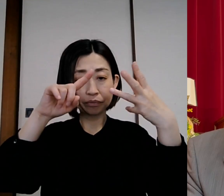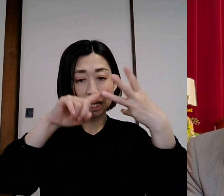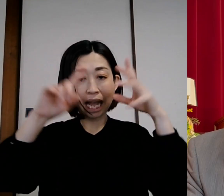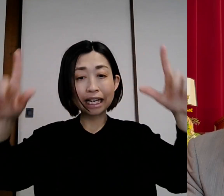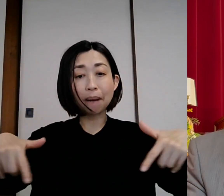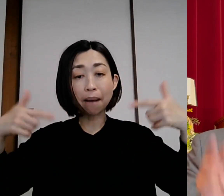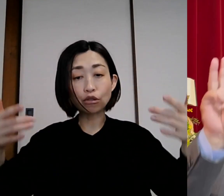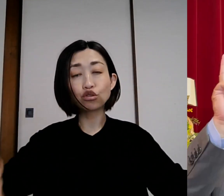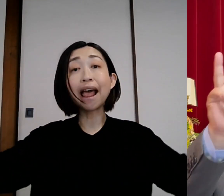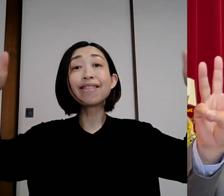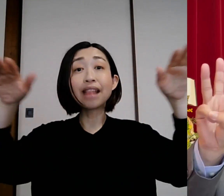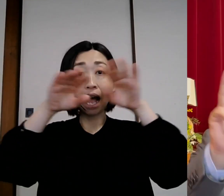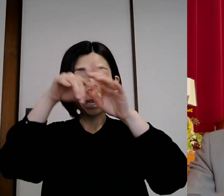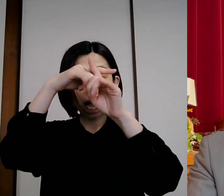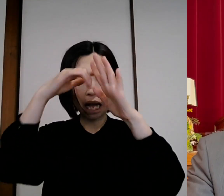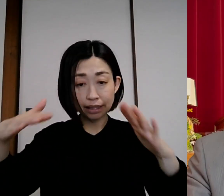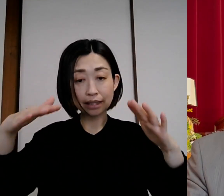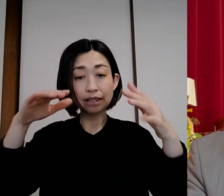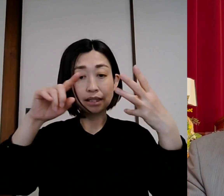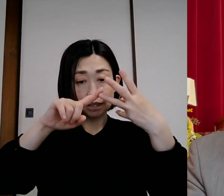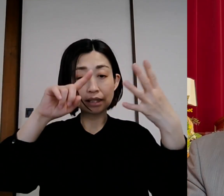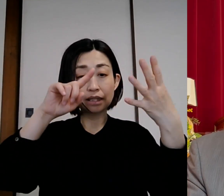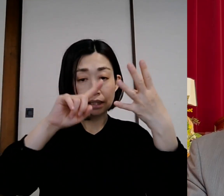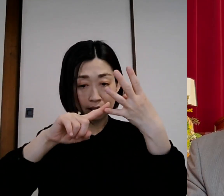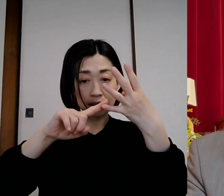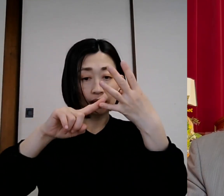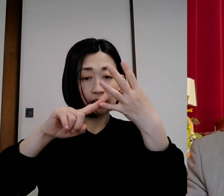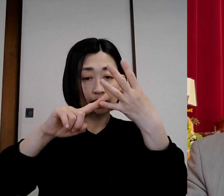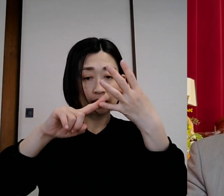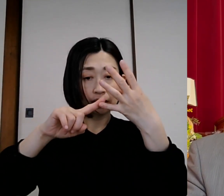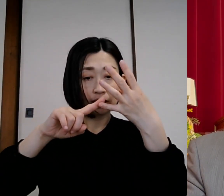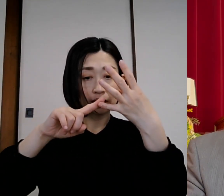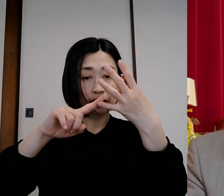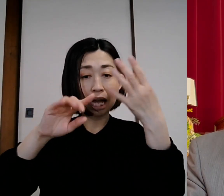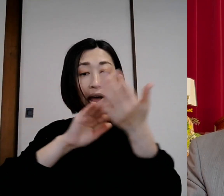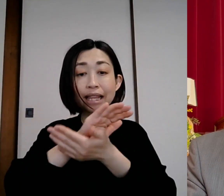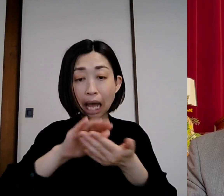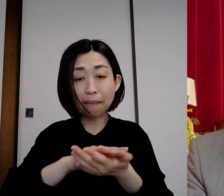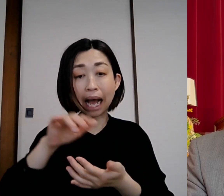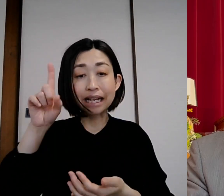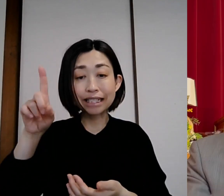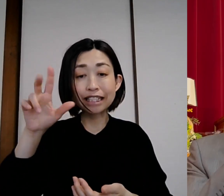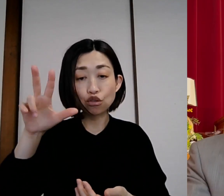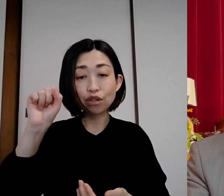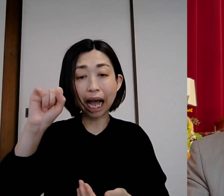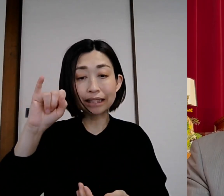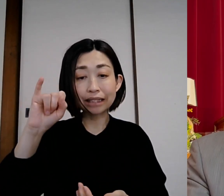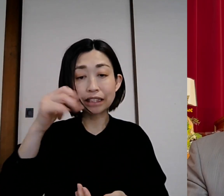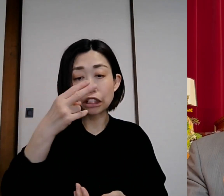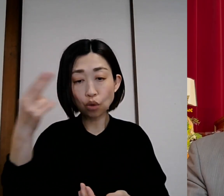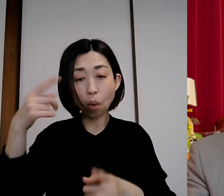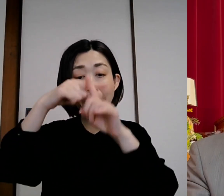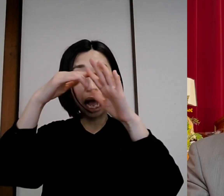ひお祈りください。また3番目に5月23日土曜日に開催されますペンテコステオンライン祈祷聖会のためにです